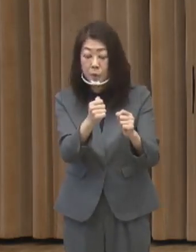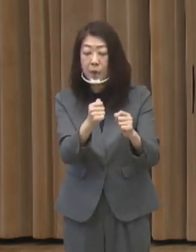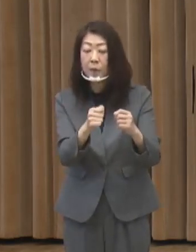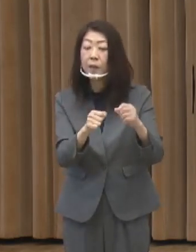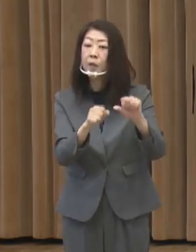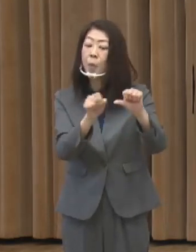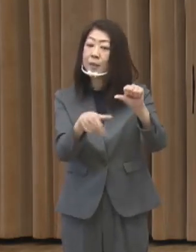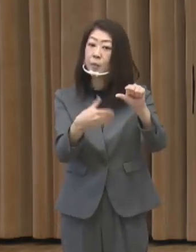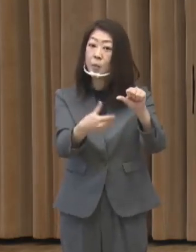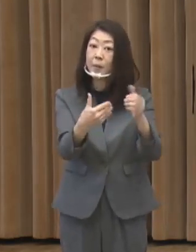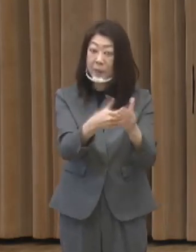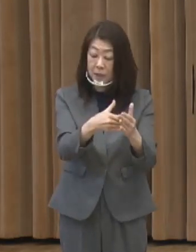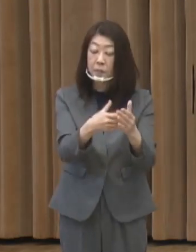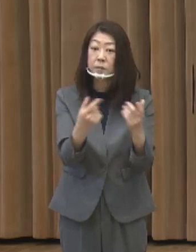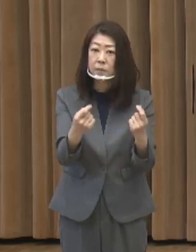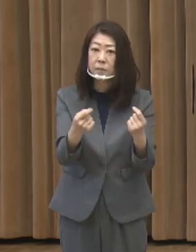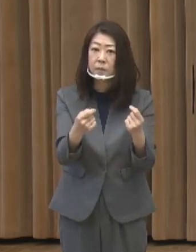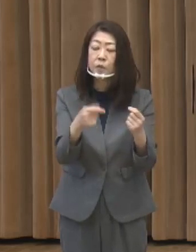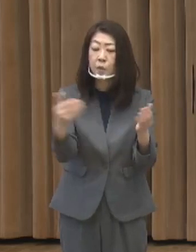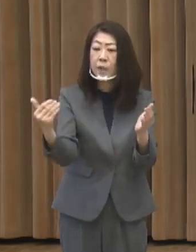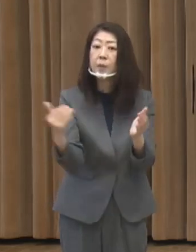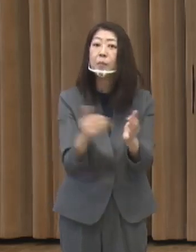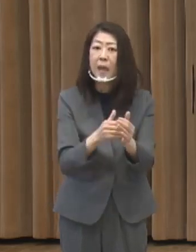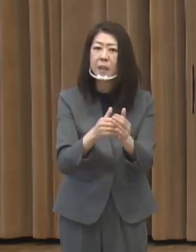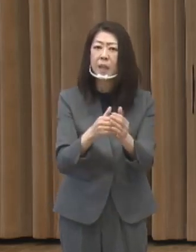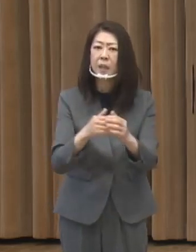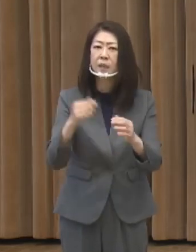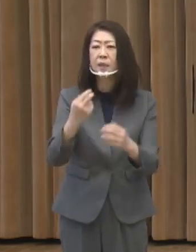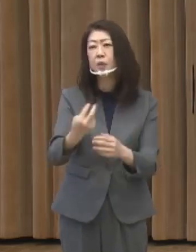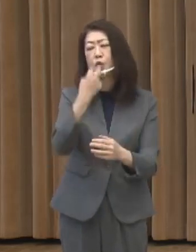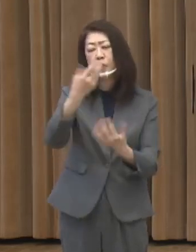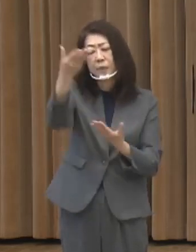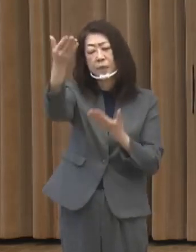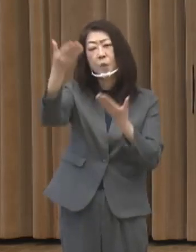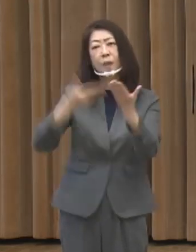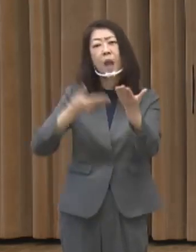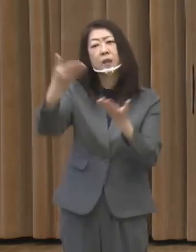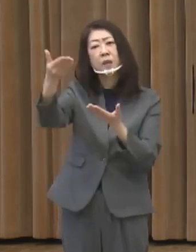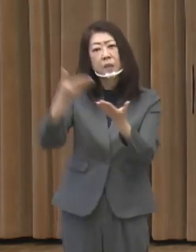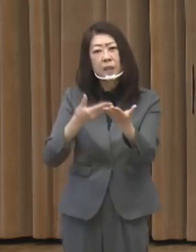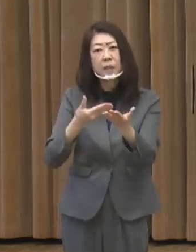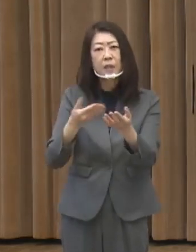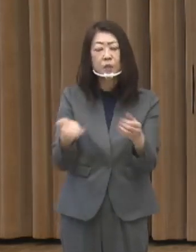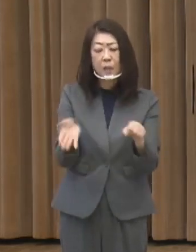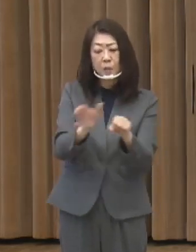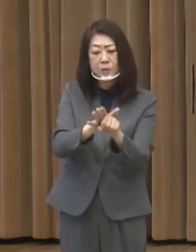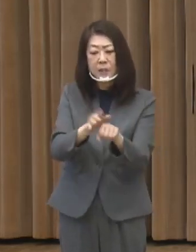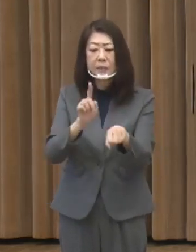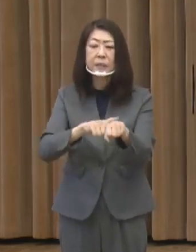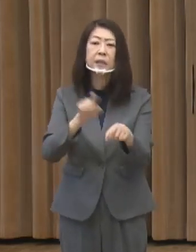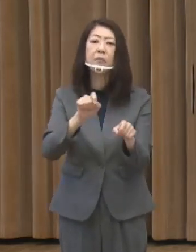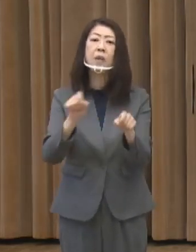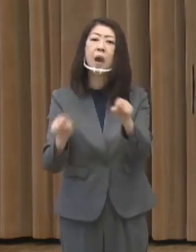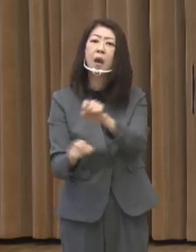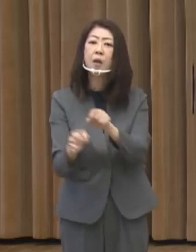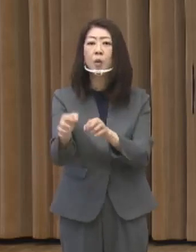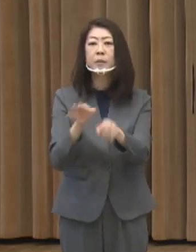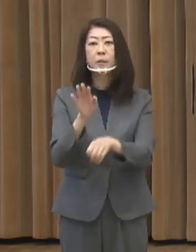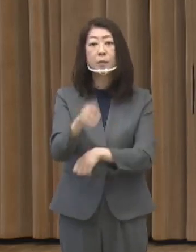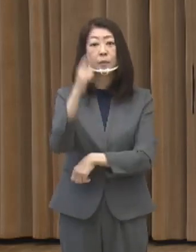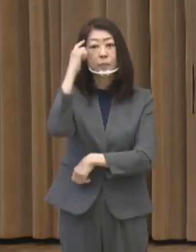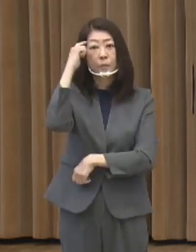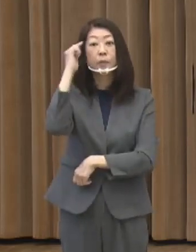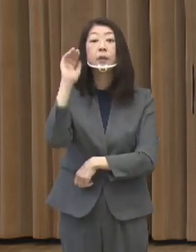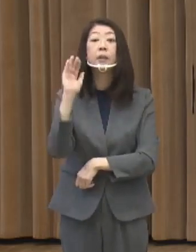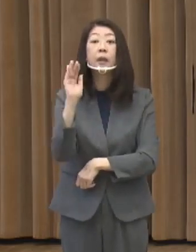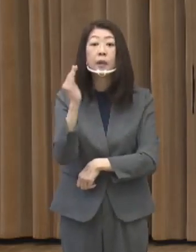あ、アクリル板とか換気 その準備だとかに時間がかかる店舗もあるということで、そういう設定だと思うんですけれども、5